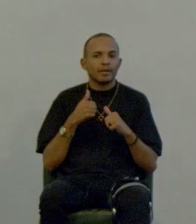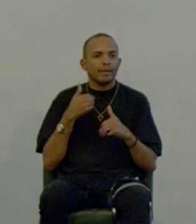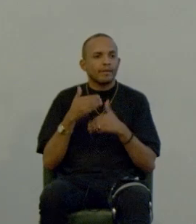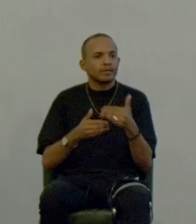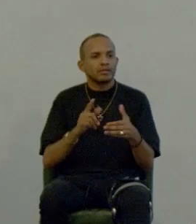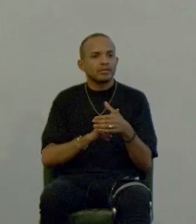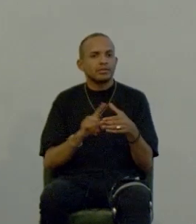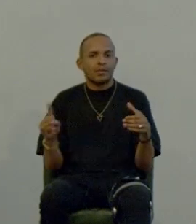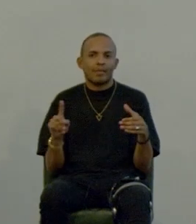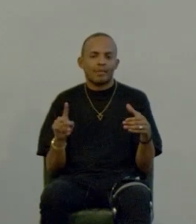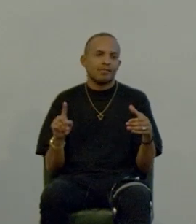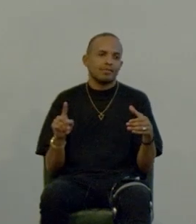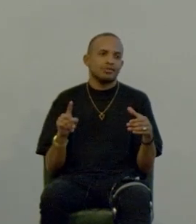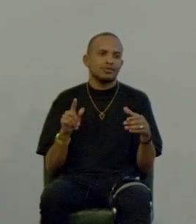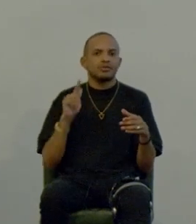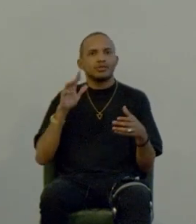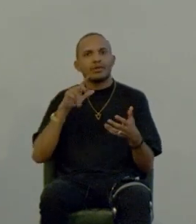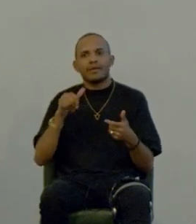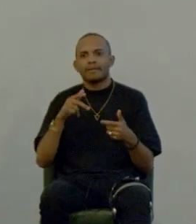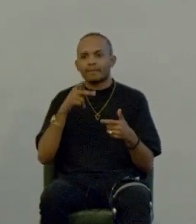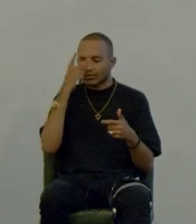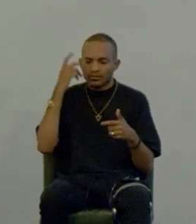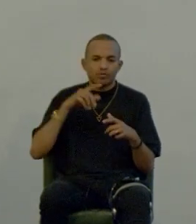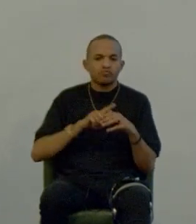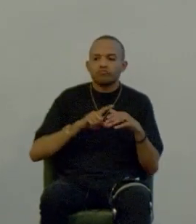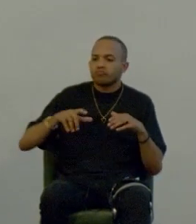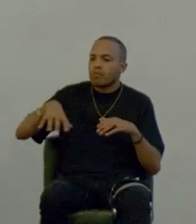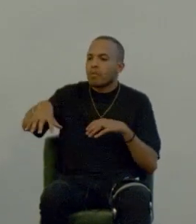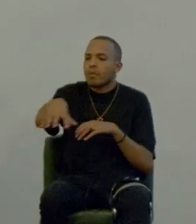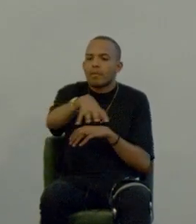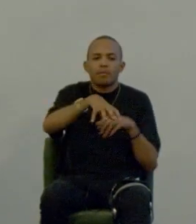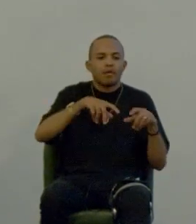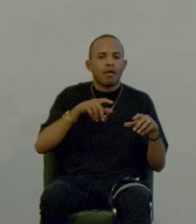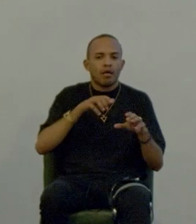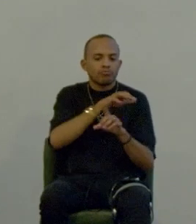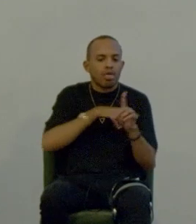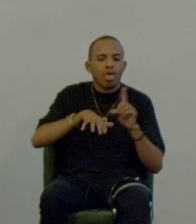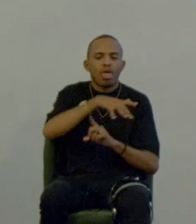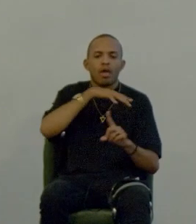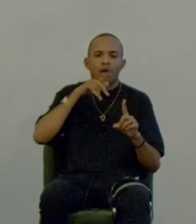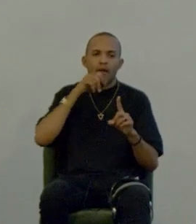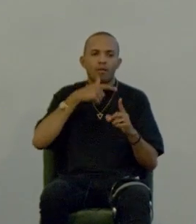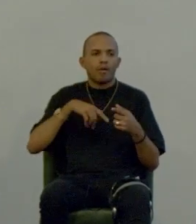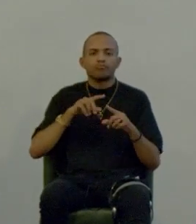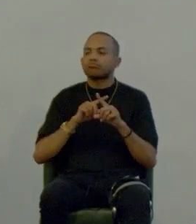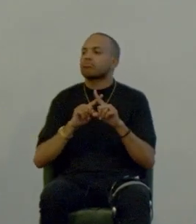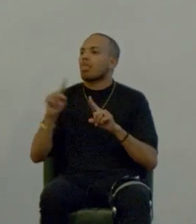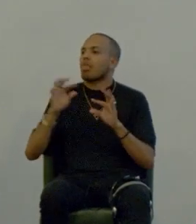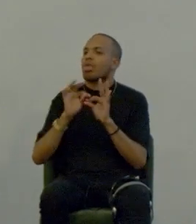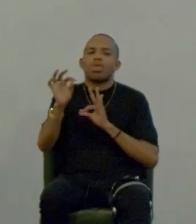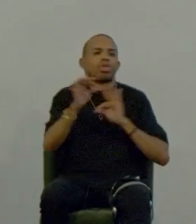de isolamento geográfico. Populações que vivem em arquipélagos ou que vivem em lugares muito montanhosos, os vales são